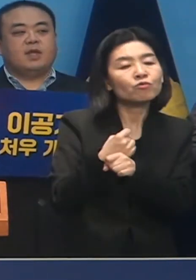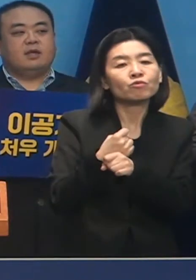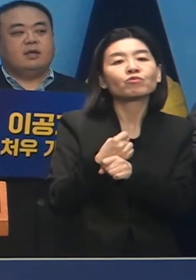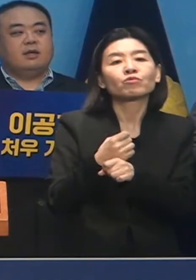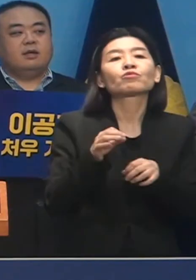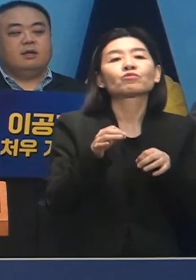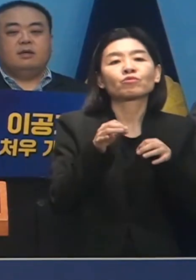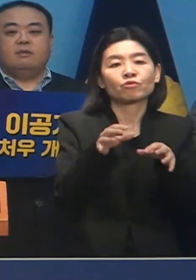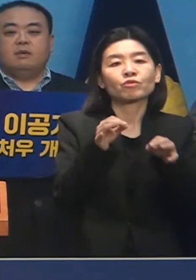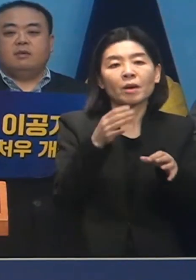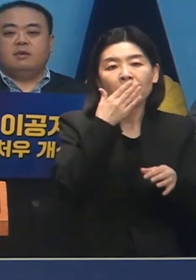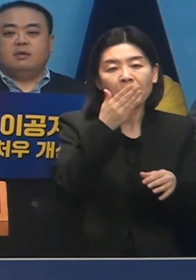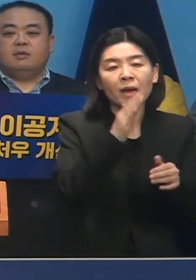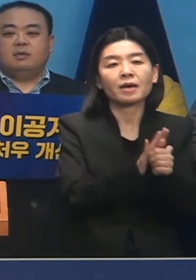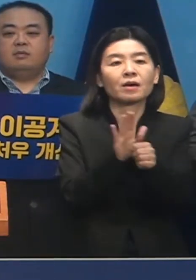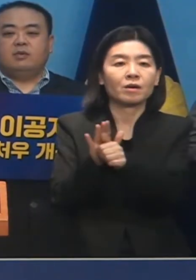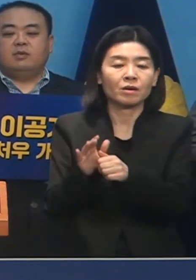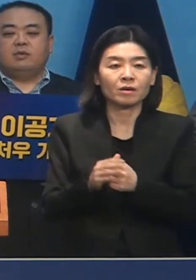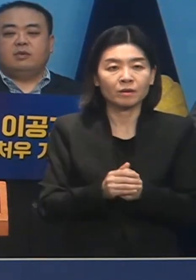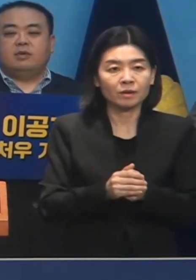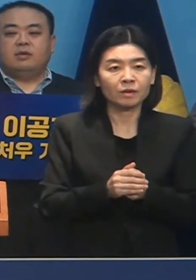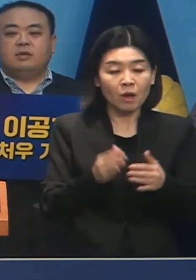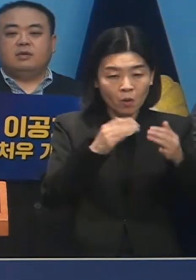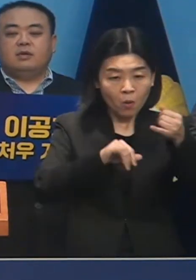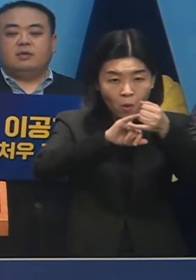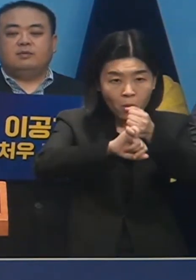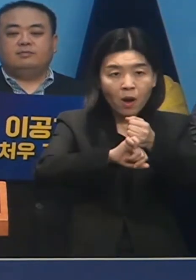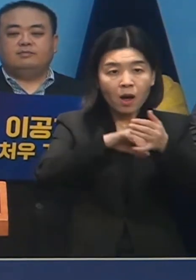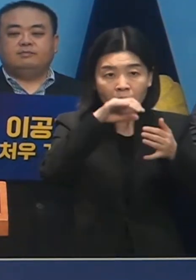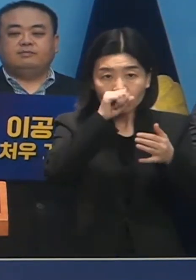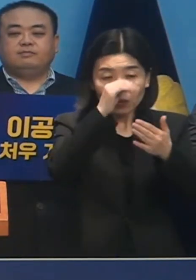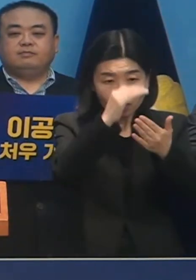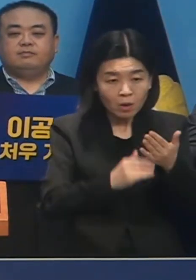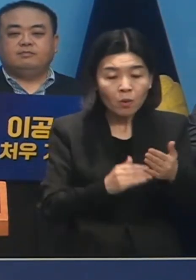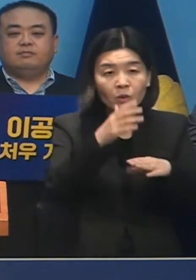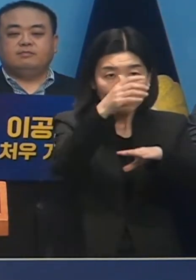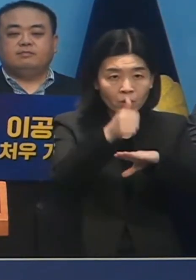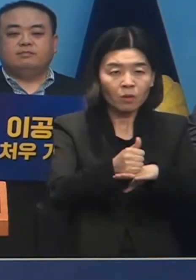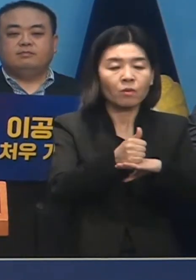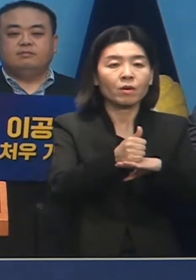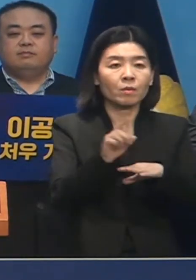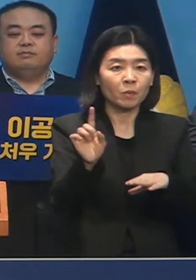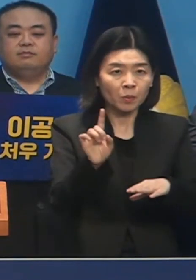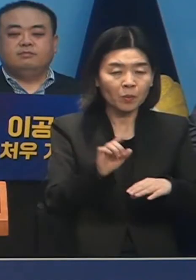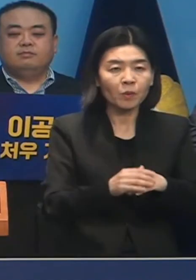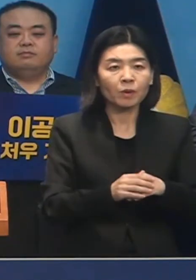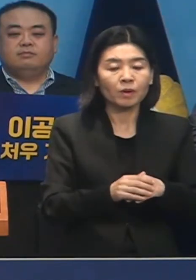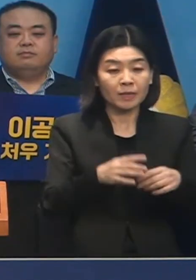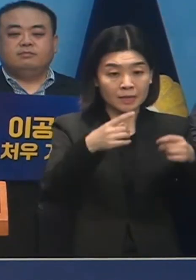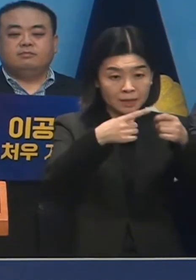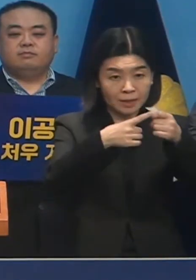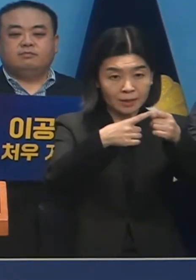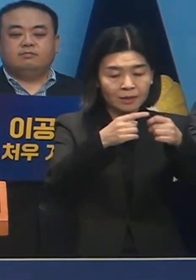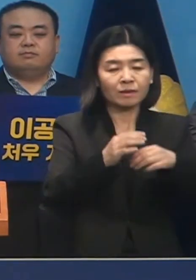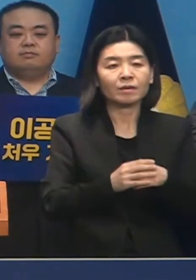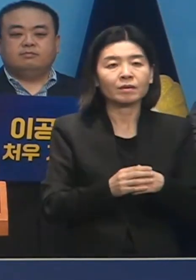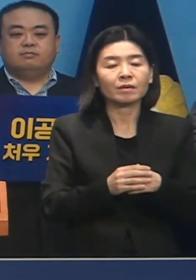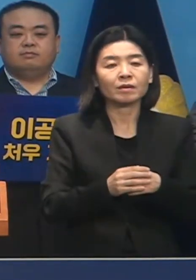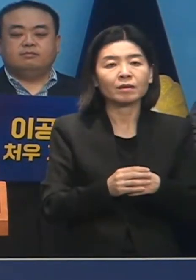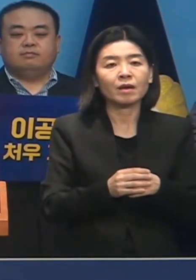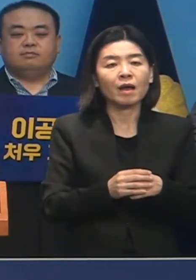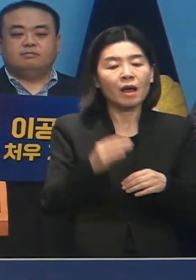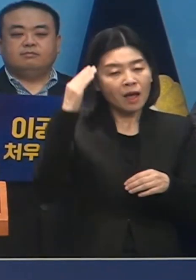복수응답이 가능한 상황에서 공약 선호도 조사 결과를 발표하면 다음과 같습니다. 1위는 R&D